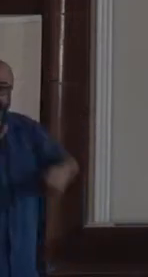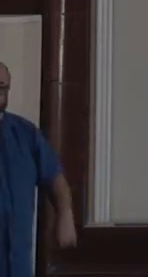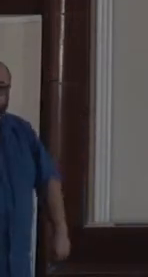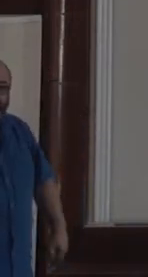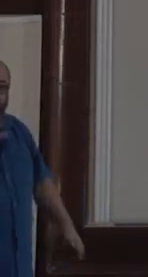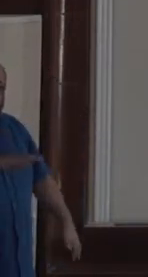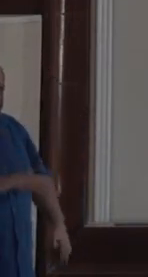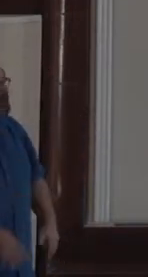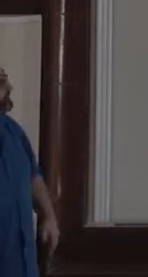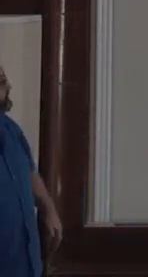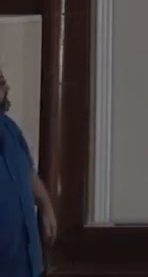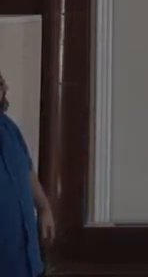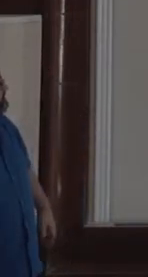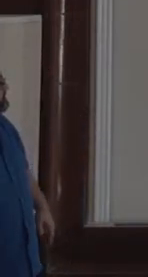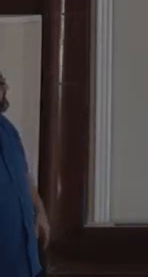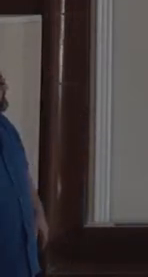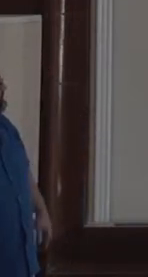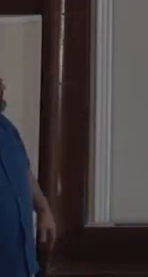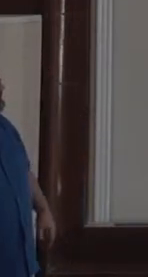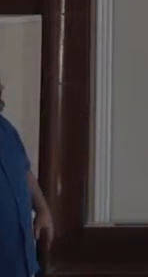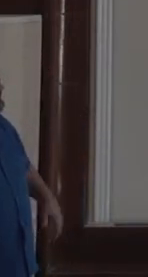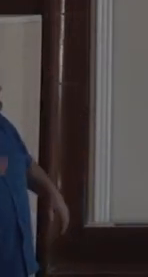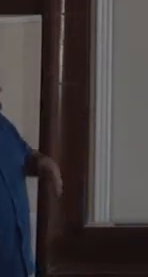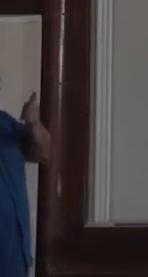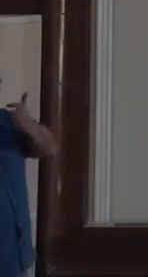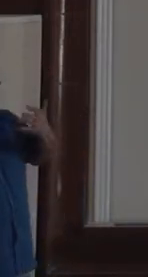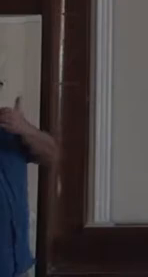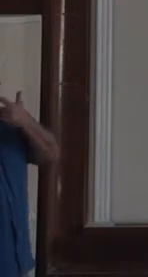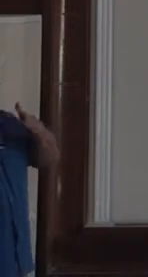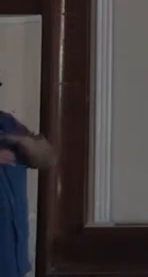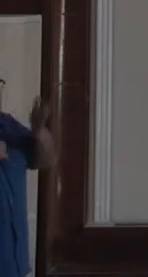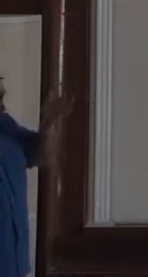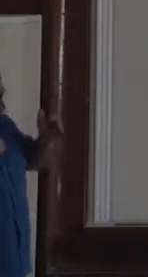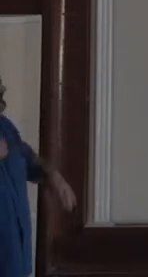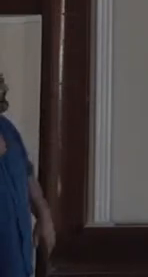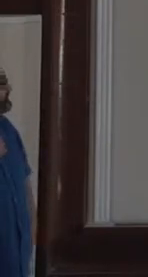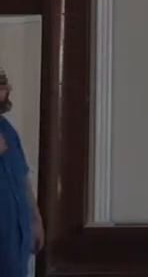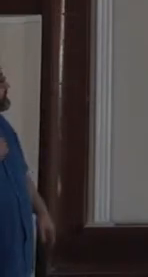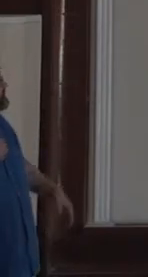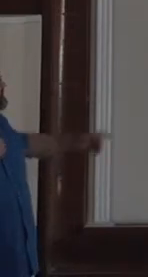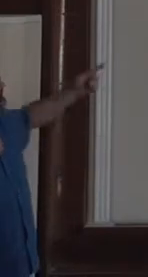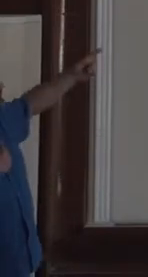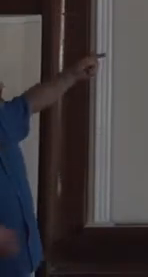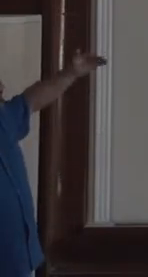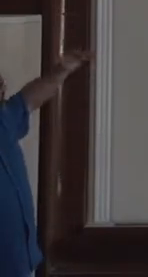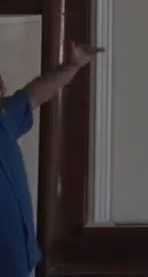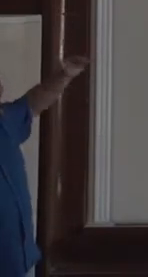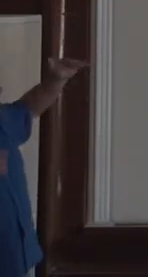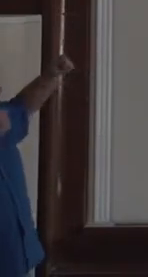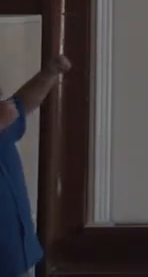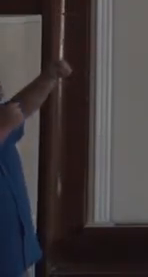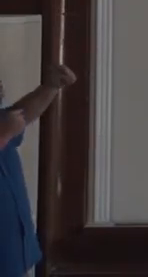des tests, ou s'il y avait plusieurs erreurs dans les tests, on n'aurait pas de résultat fin. Et là, on voit qu'il